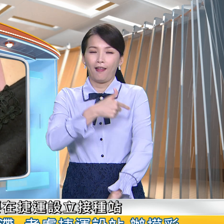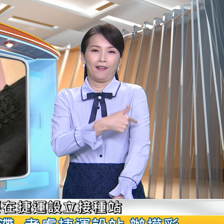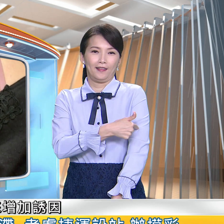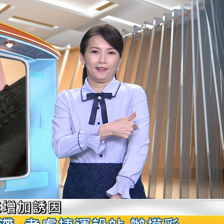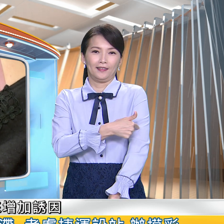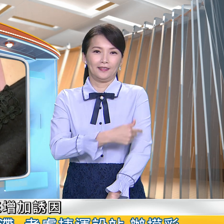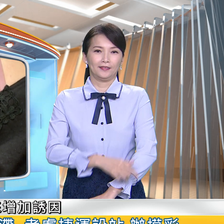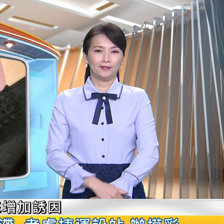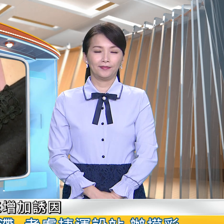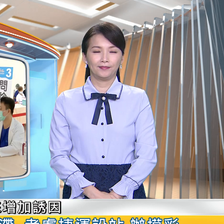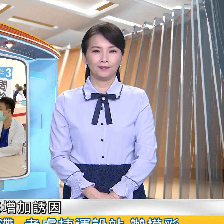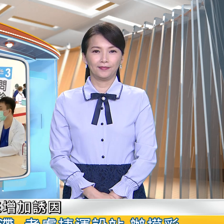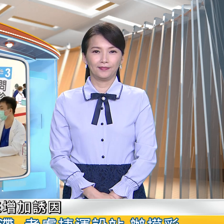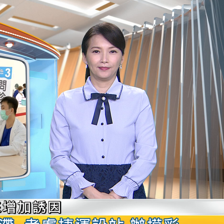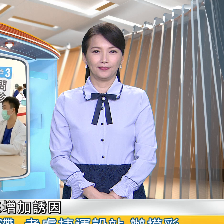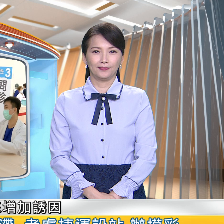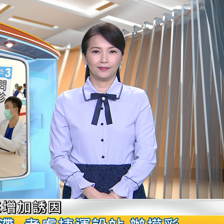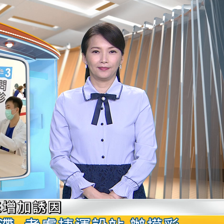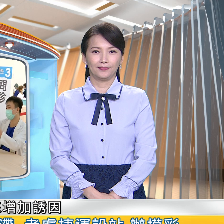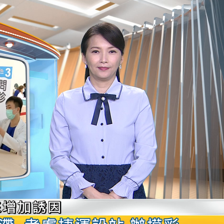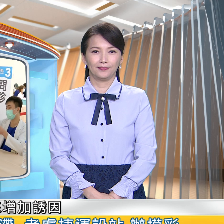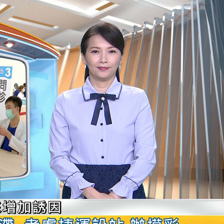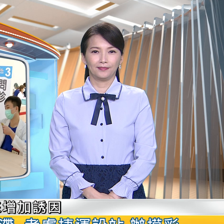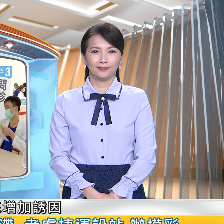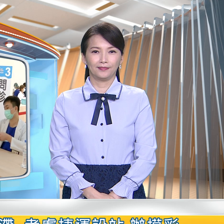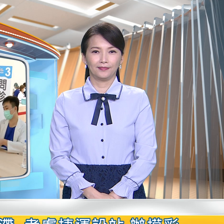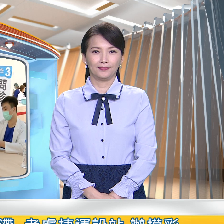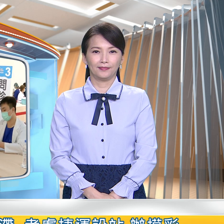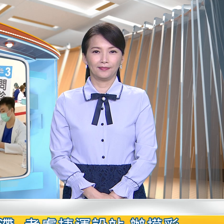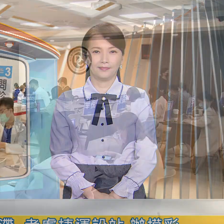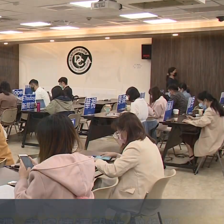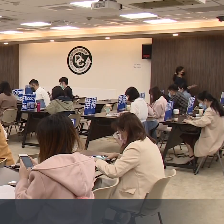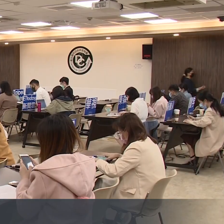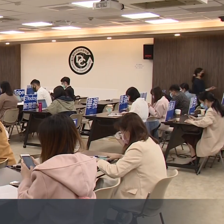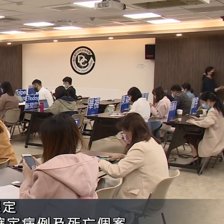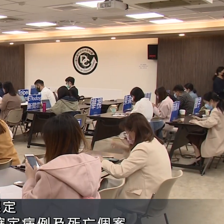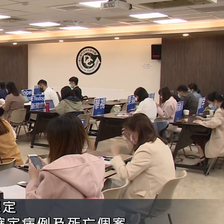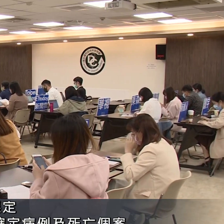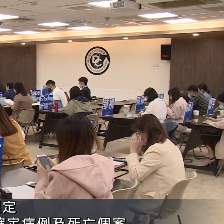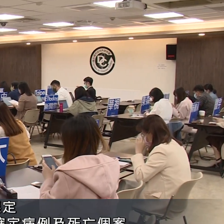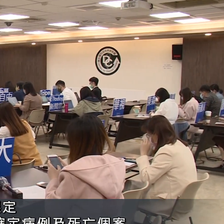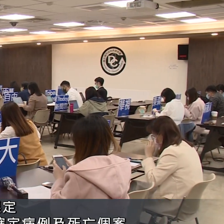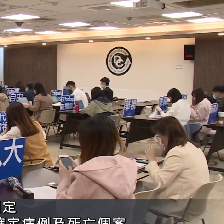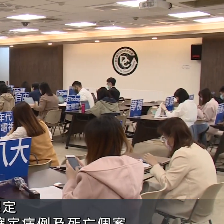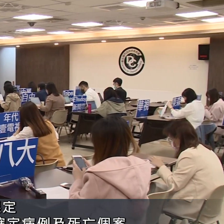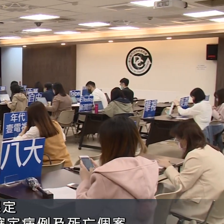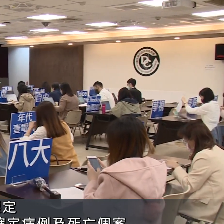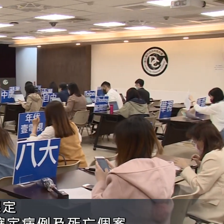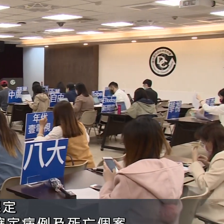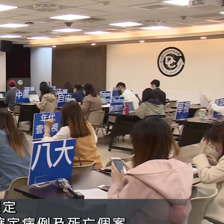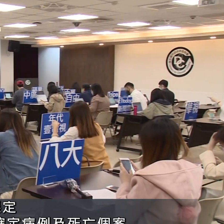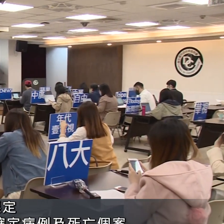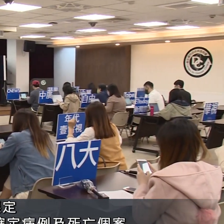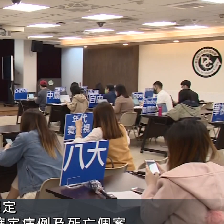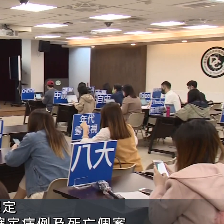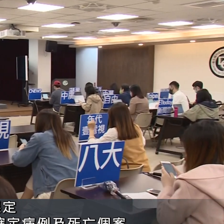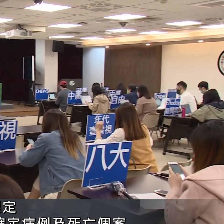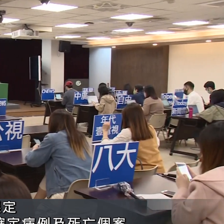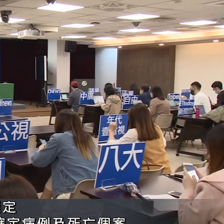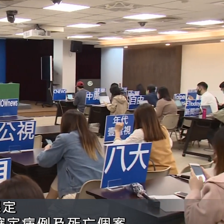更思考要抽奖来增加诱因。 国内新冠疫情稳定，26号没有本土确定病例及死亡